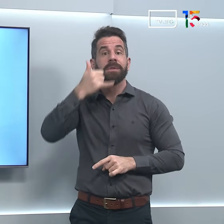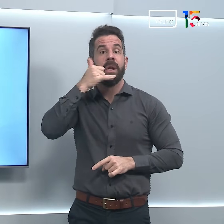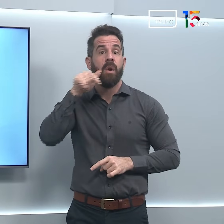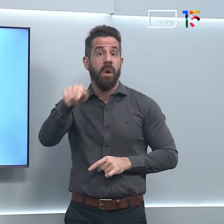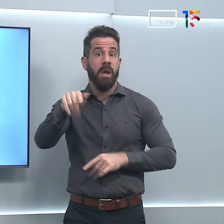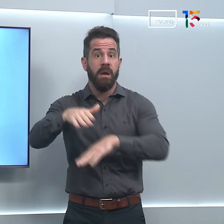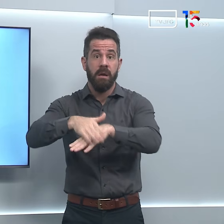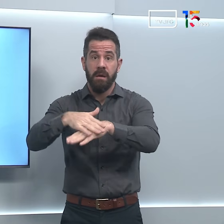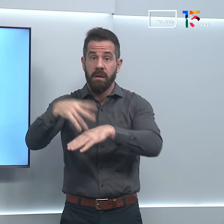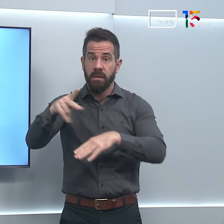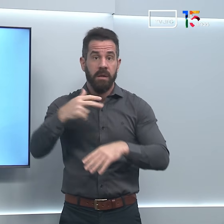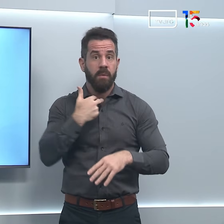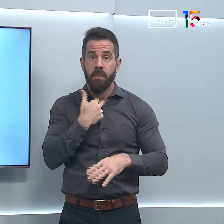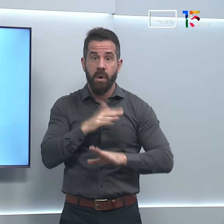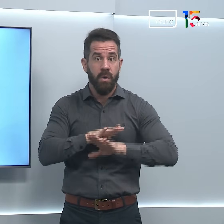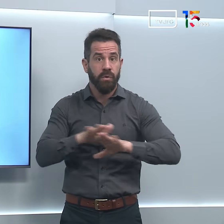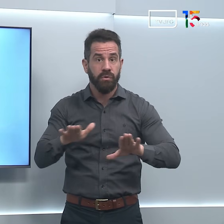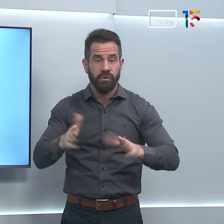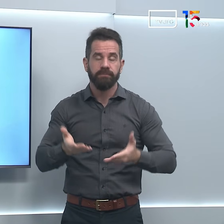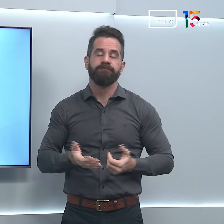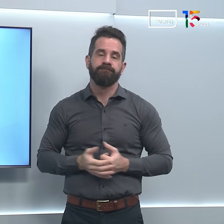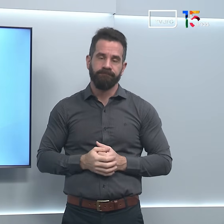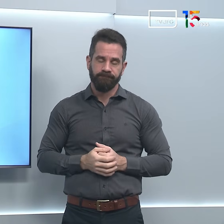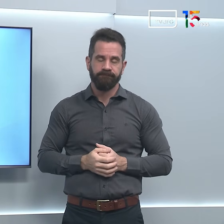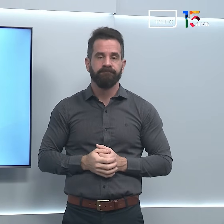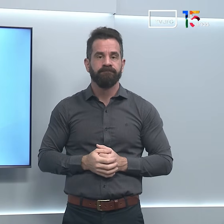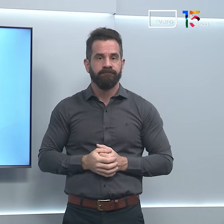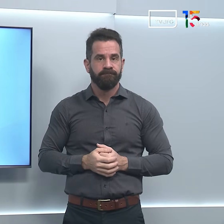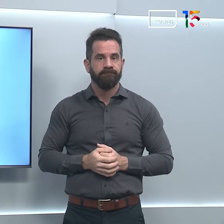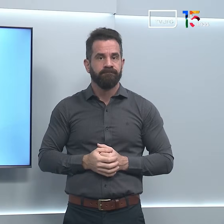direta ou indiretamente.